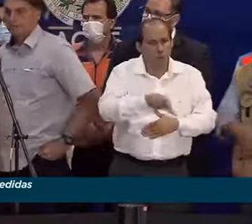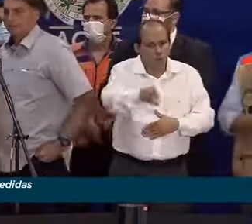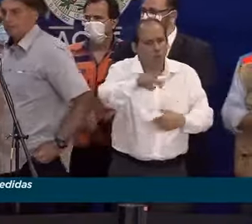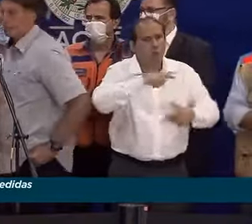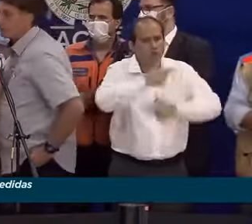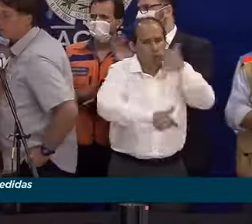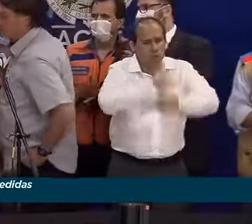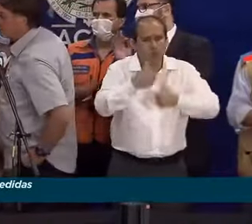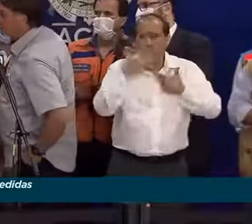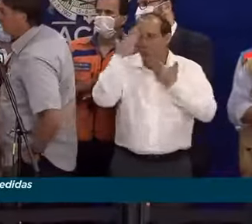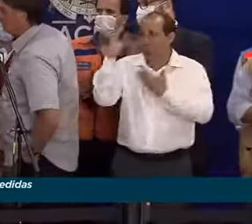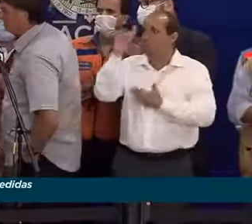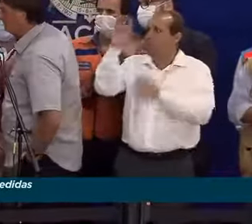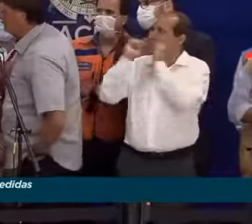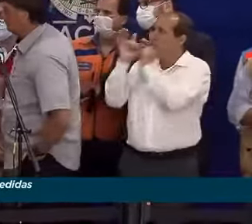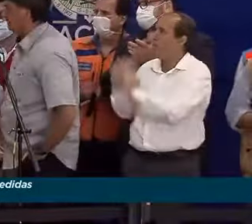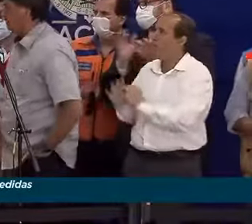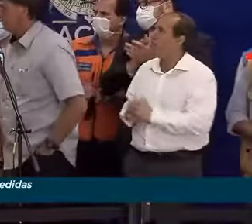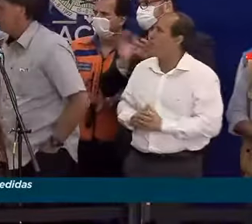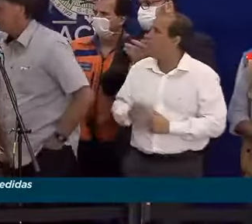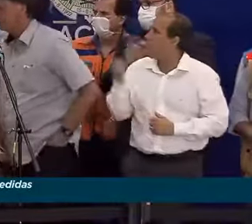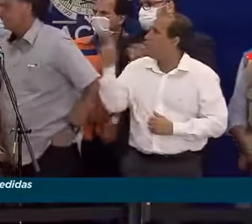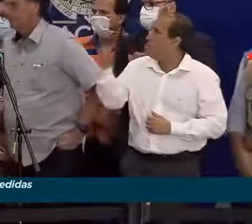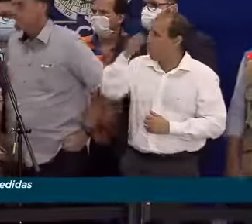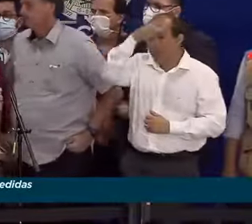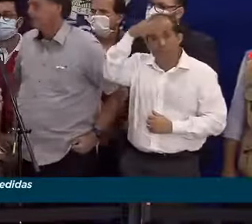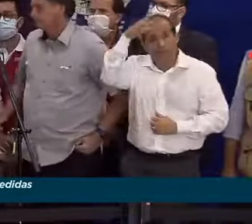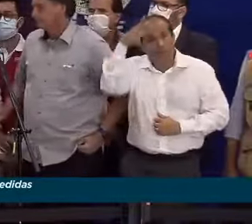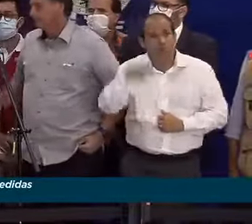Deus. Nosso prefeito Bocalon.